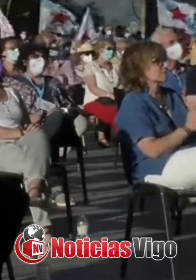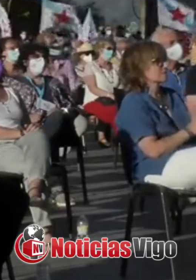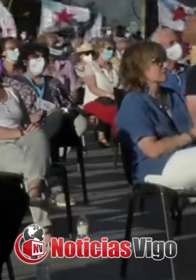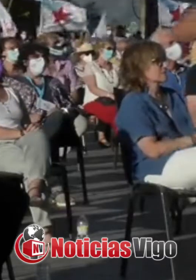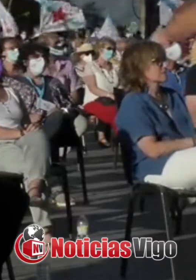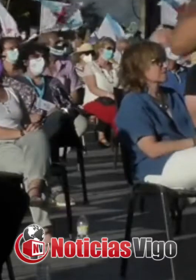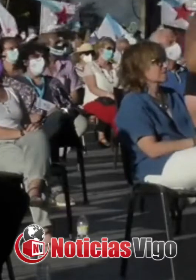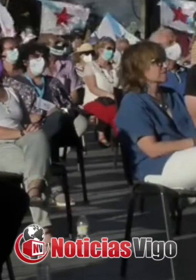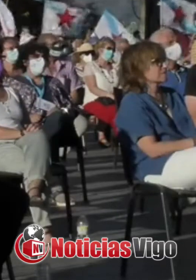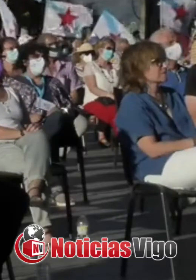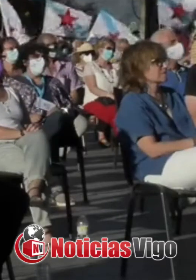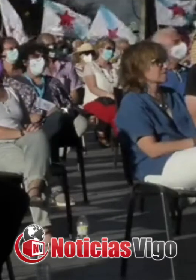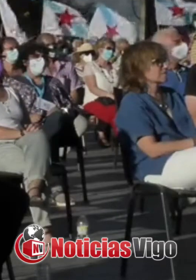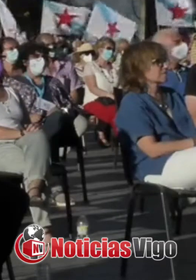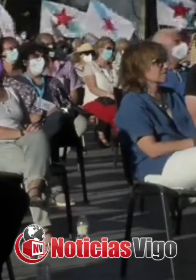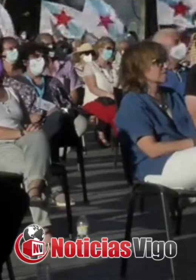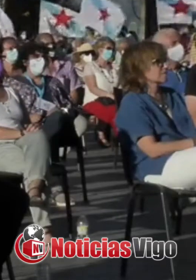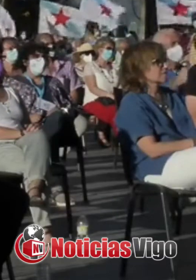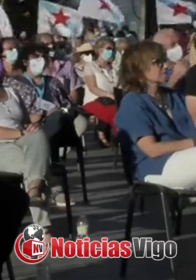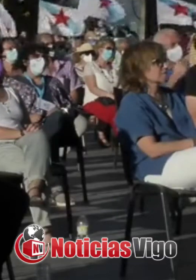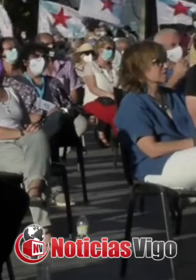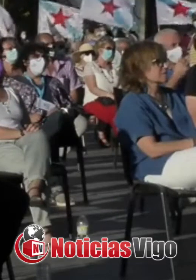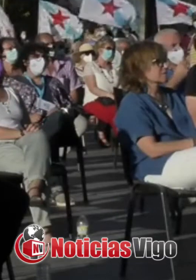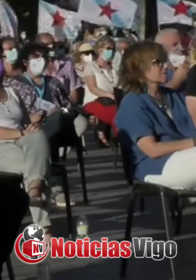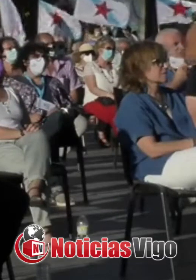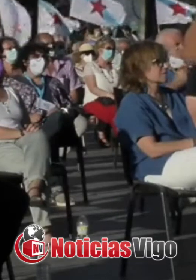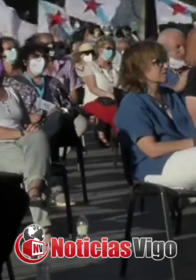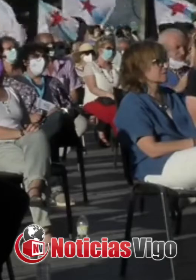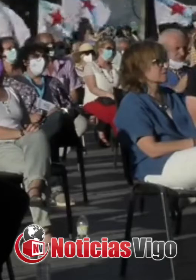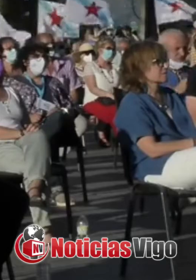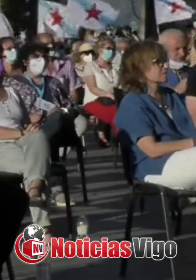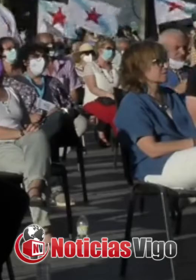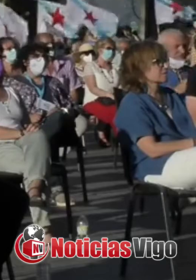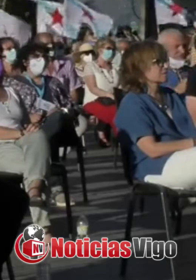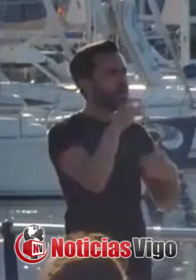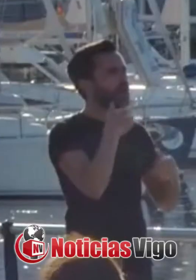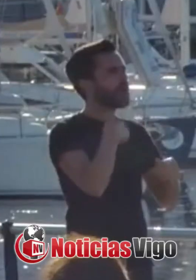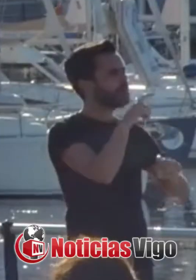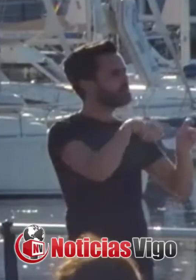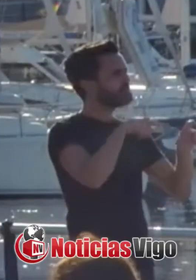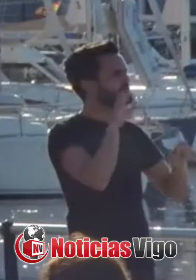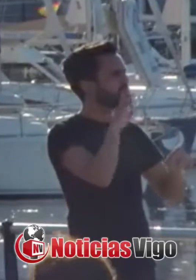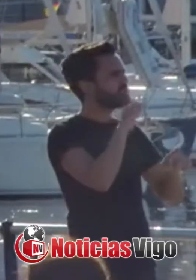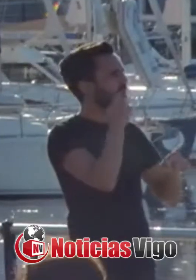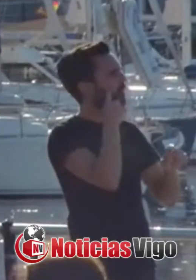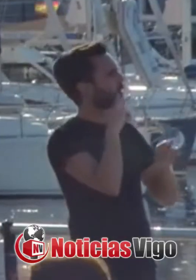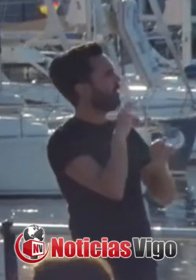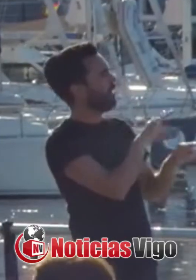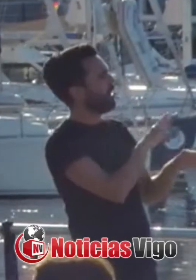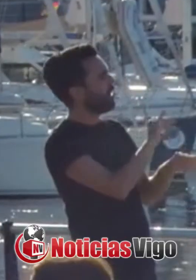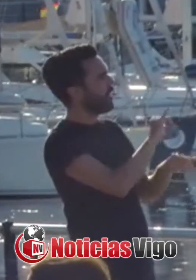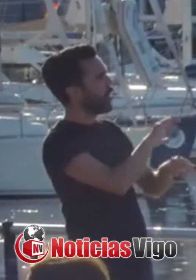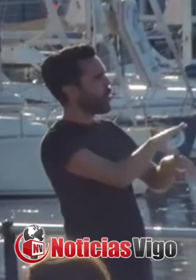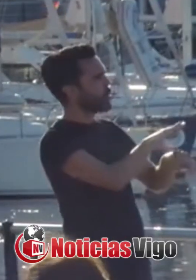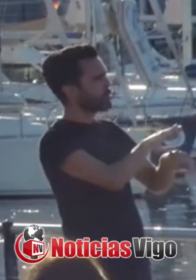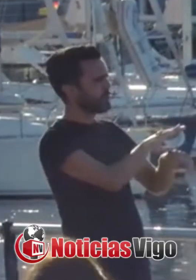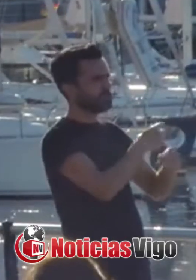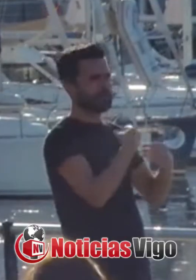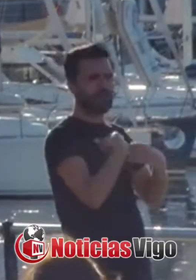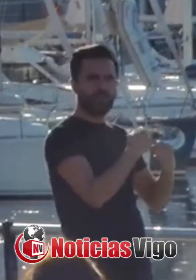competencias, os galegos e galegas descubriron que existe o conselleiro de Sanidade. E